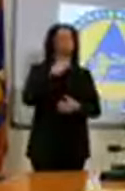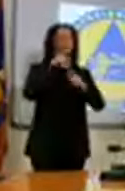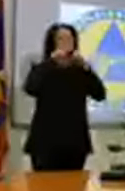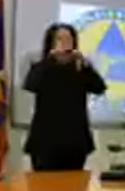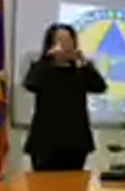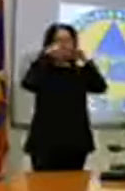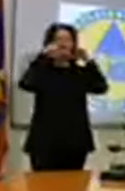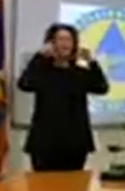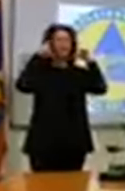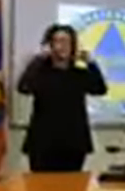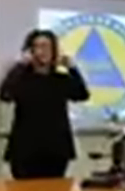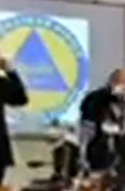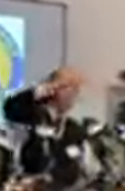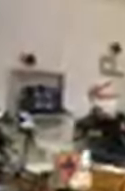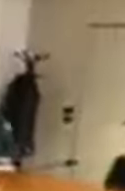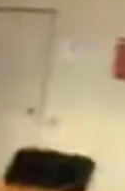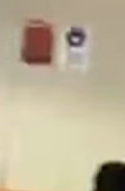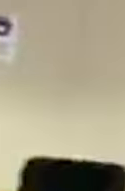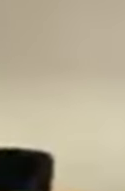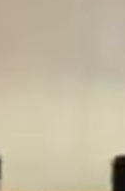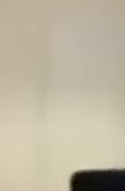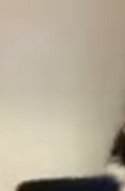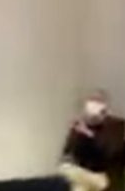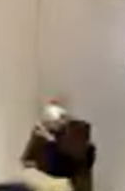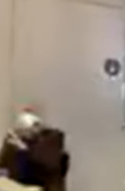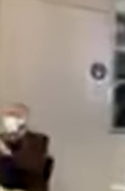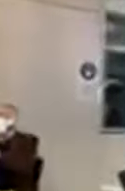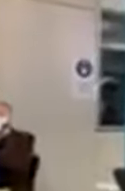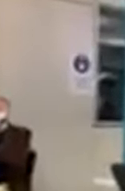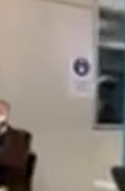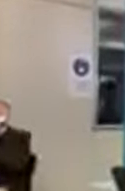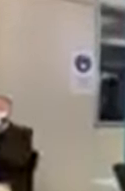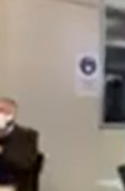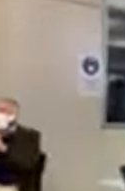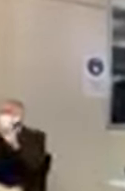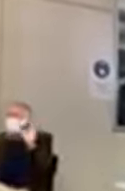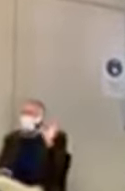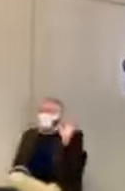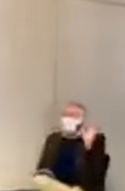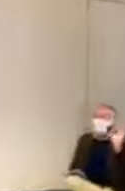Quella è la Montrasio, cosiddetta. Vabbè, io non ho mai contestato...